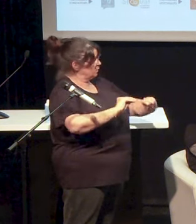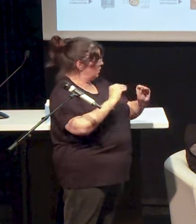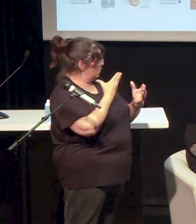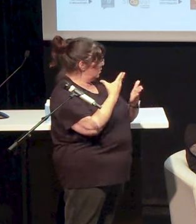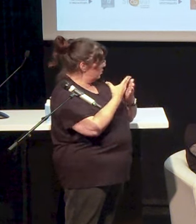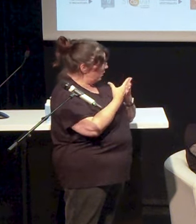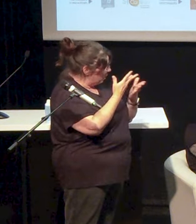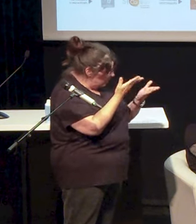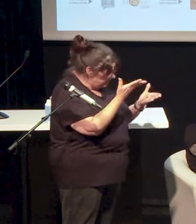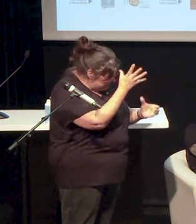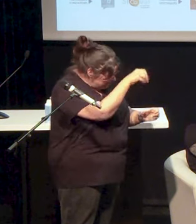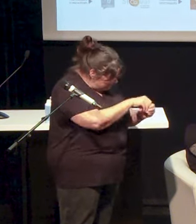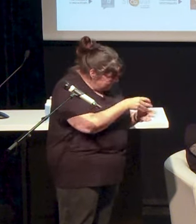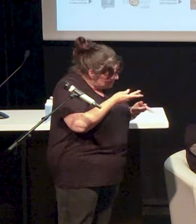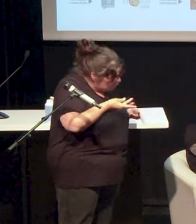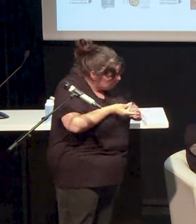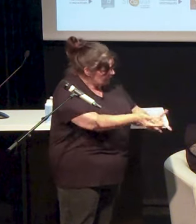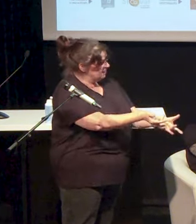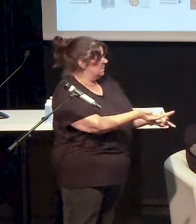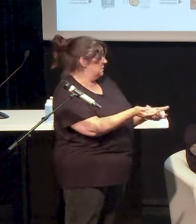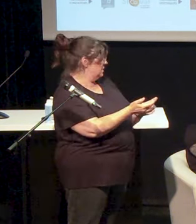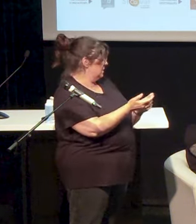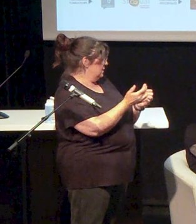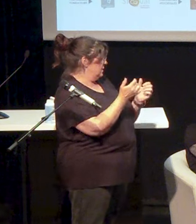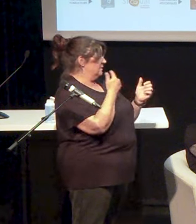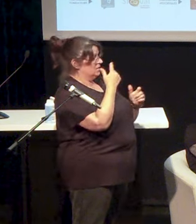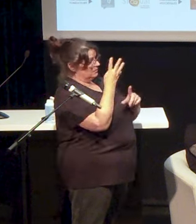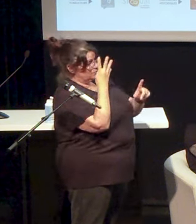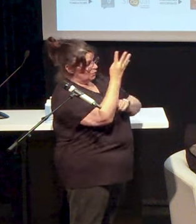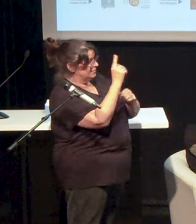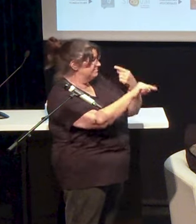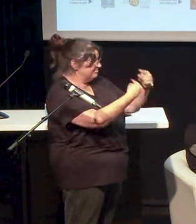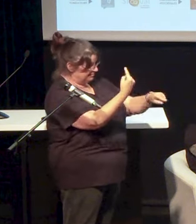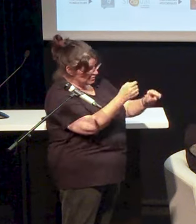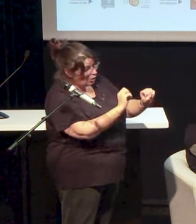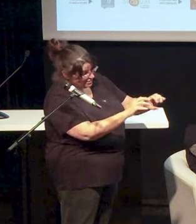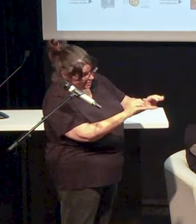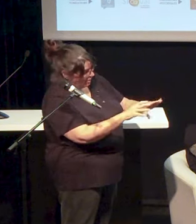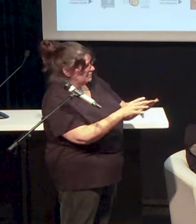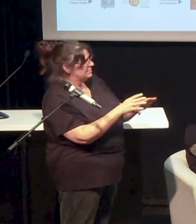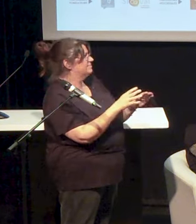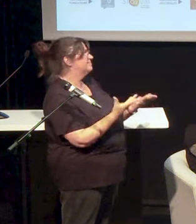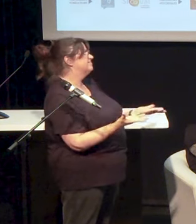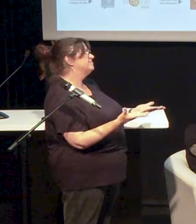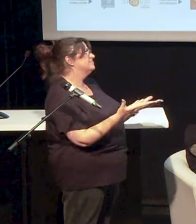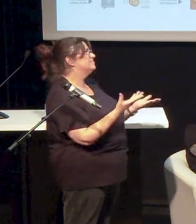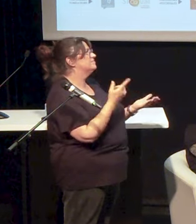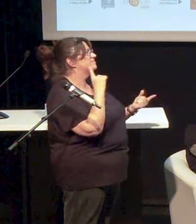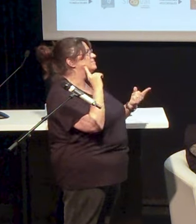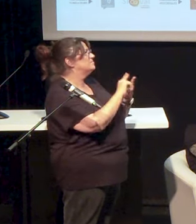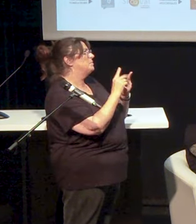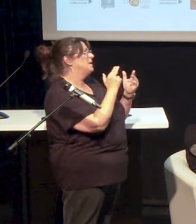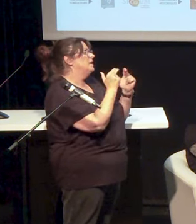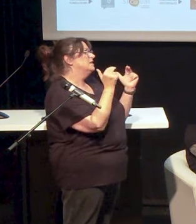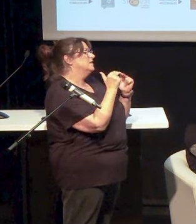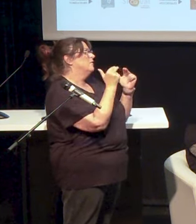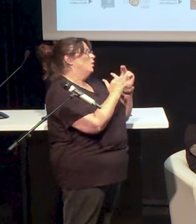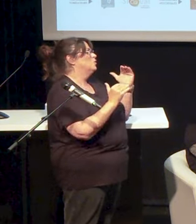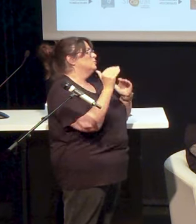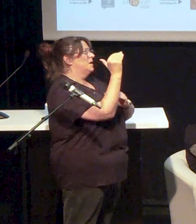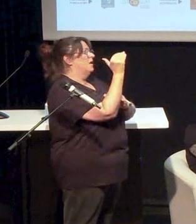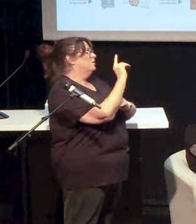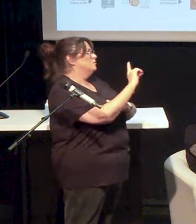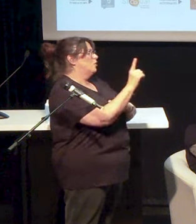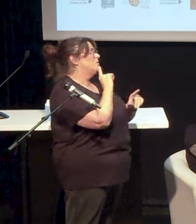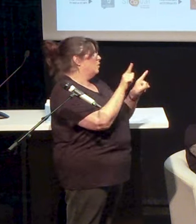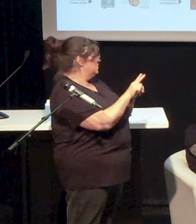on sensibilise vraiment les futurs enseignants. Et je dirais même pas simplement au niveau supérieur, mais je pense que c'est aussi au